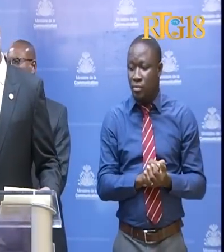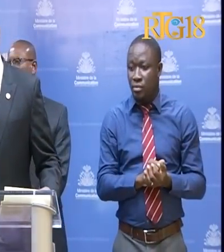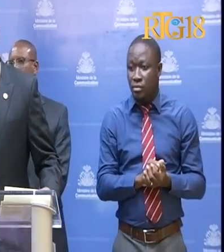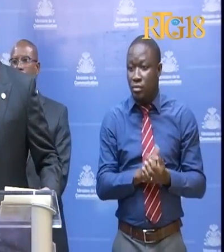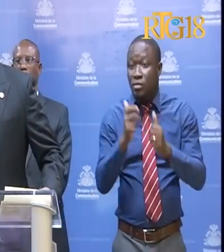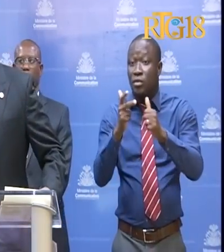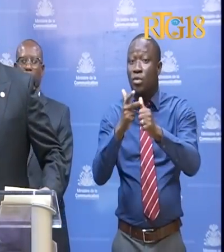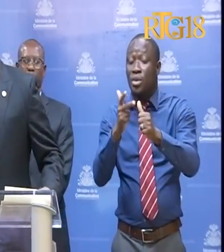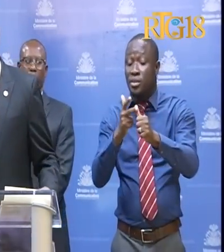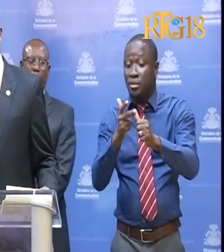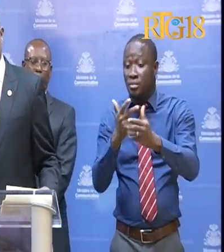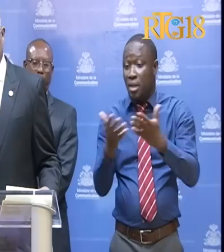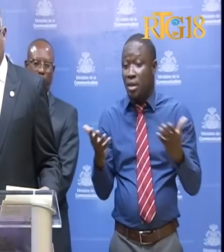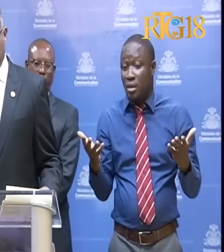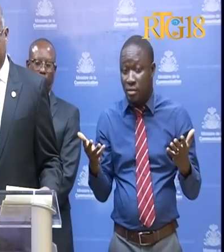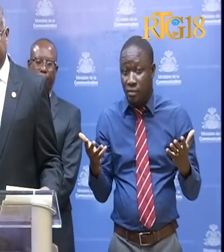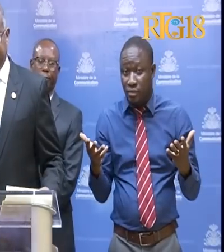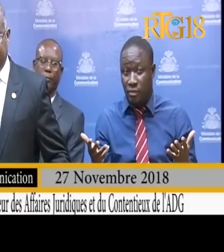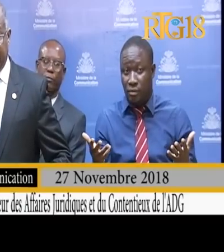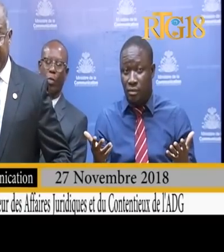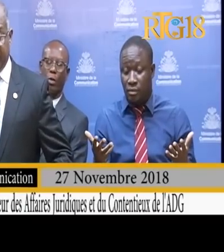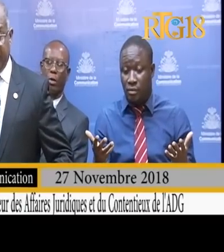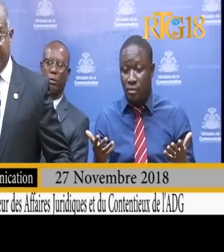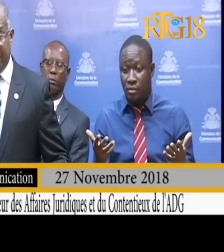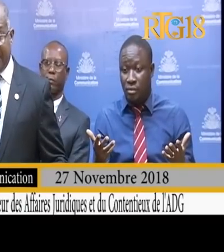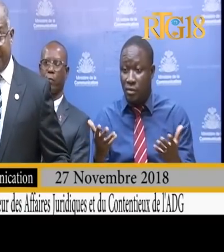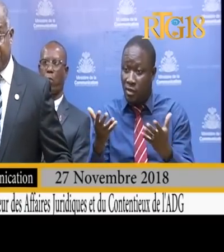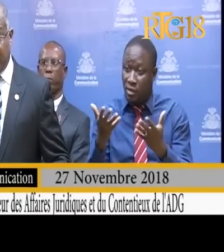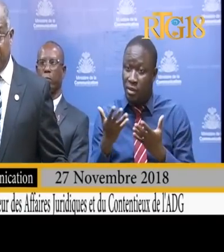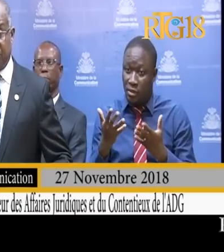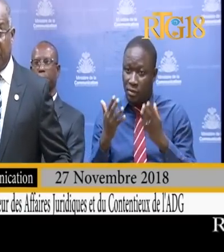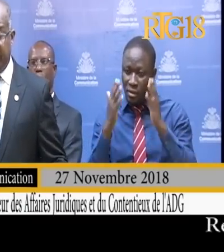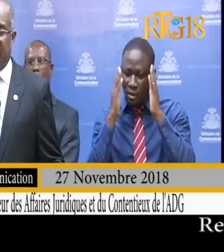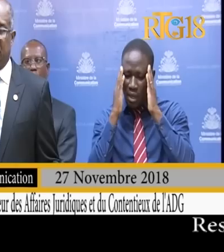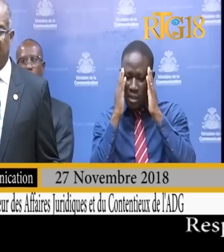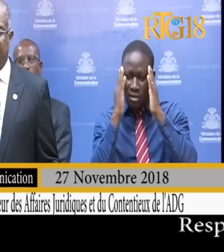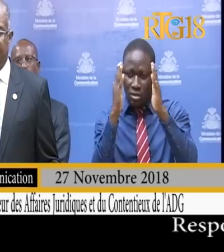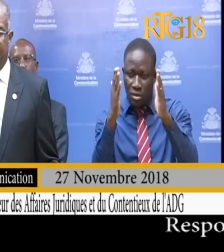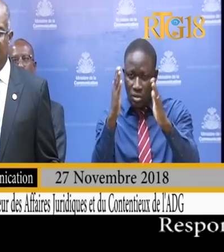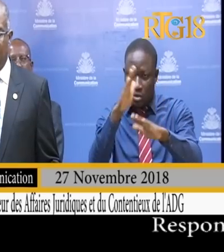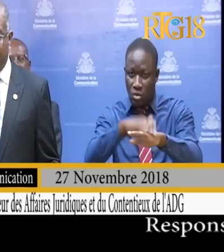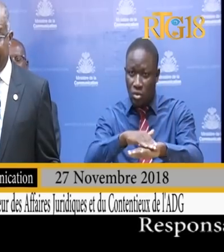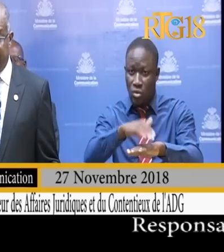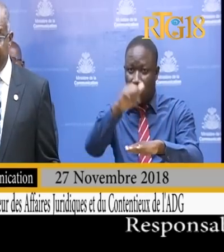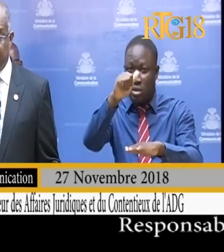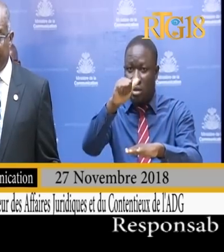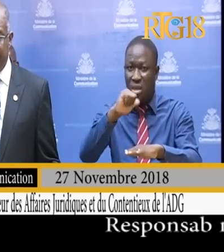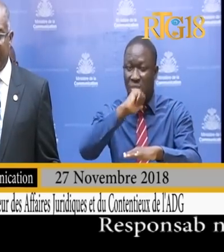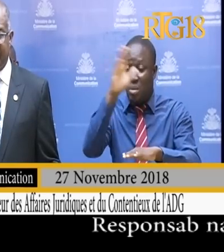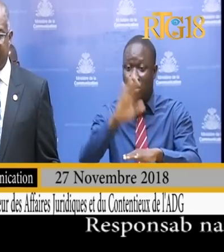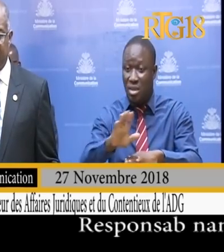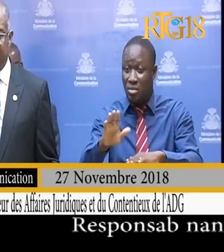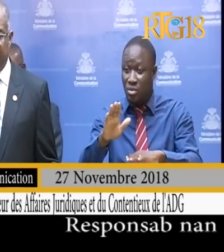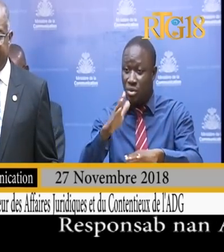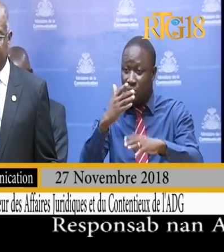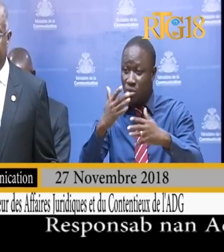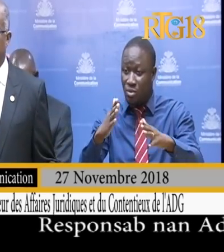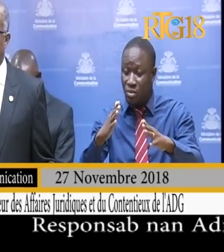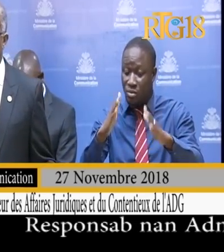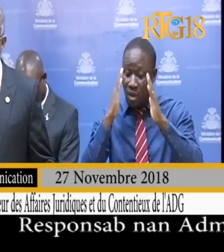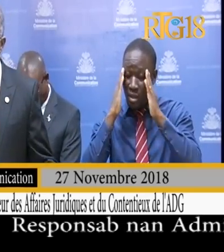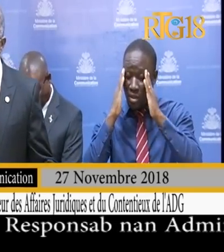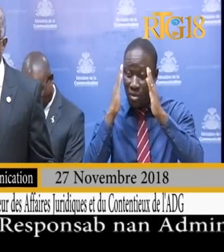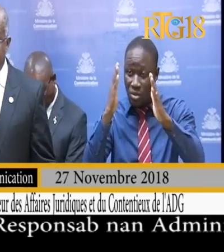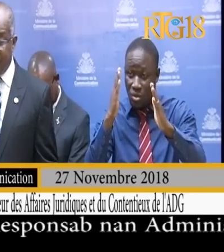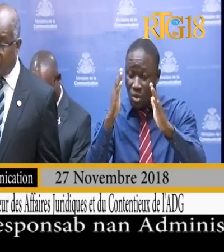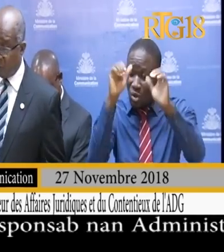Toazèm eleman ke, mwen te vle metta atansyon, sou li, e ke mbab jan, m'suis fan me ta atansyon sou li, ke,